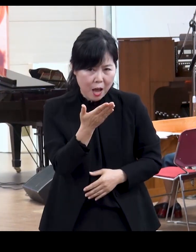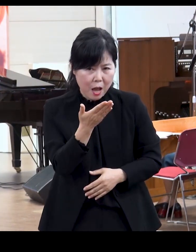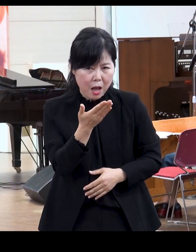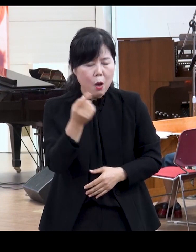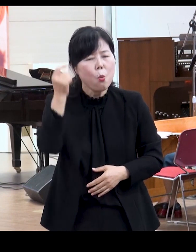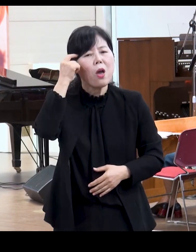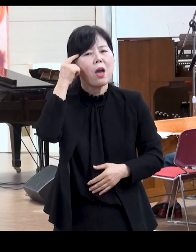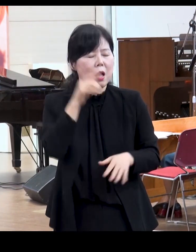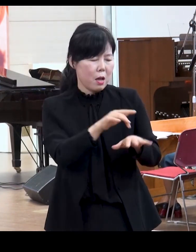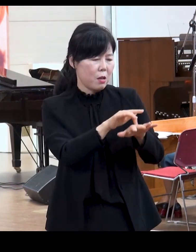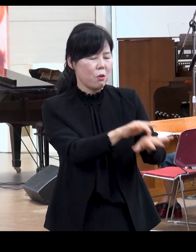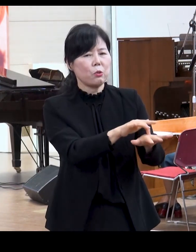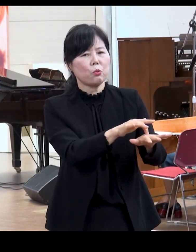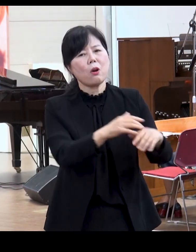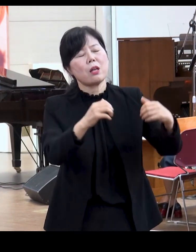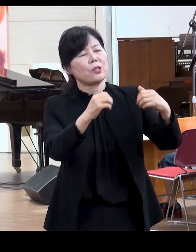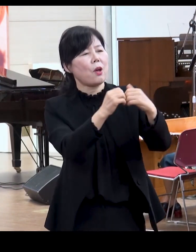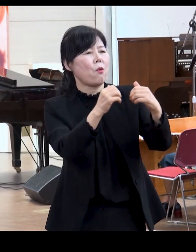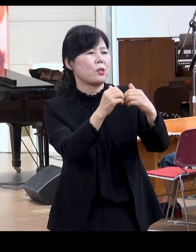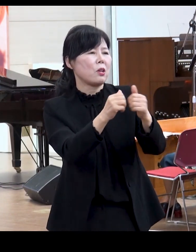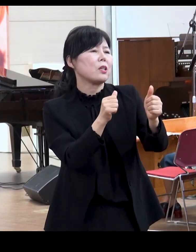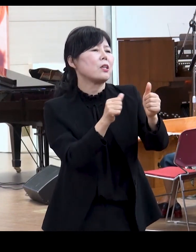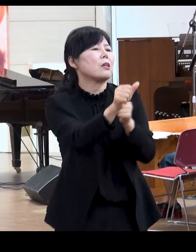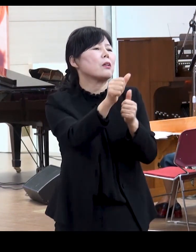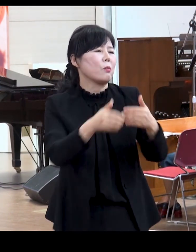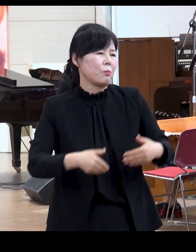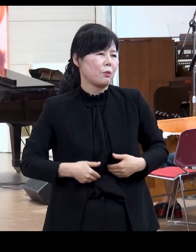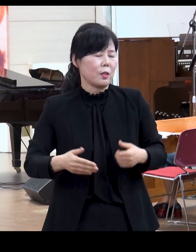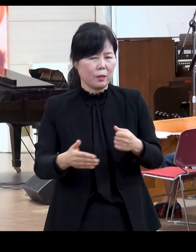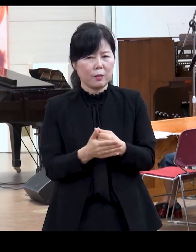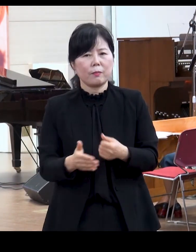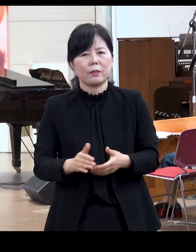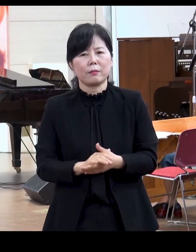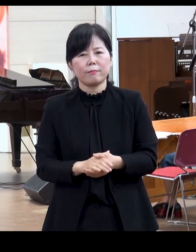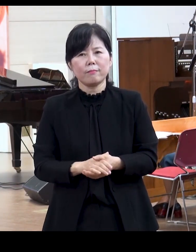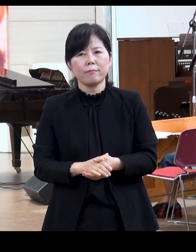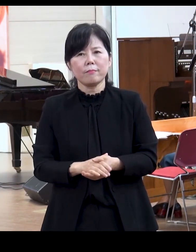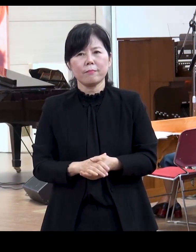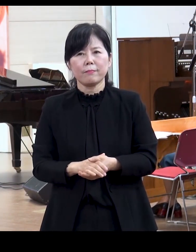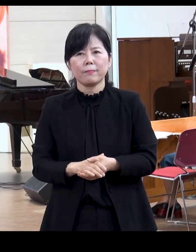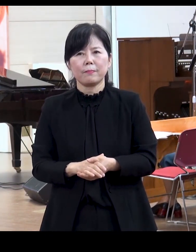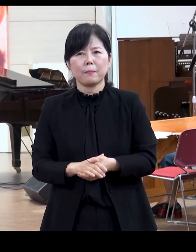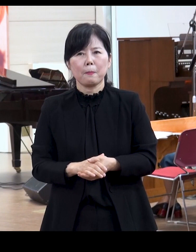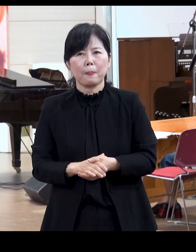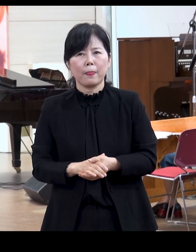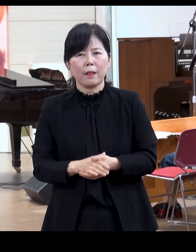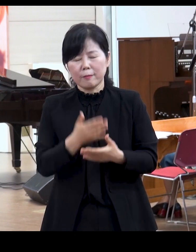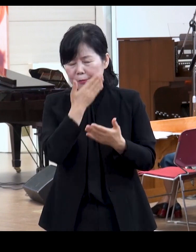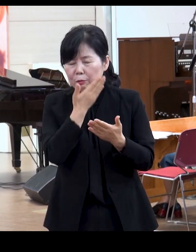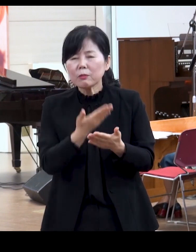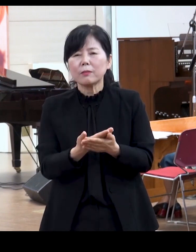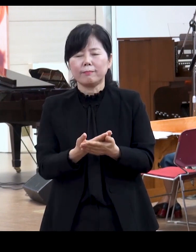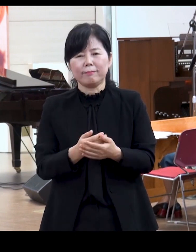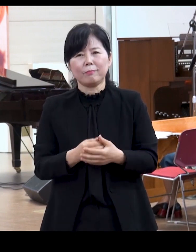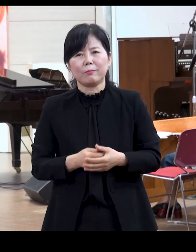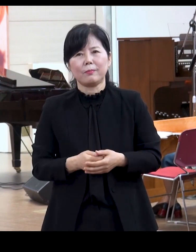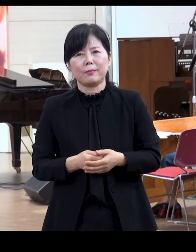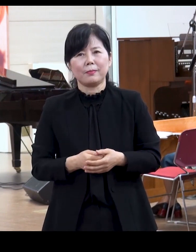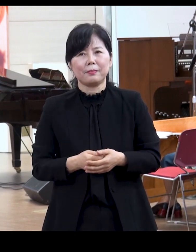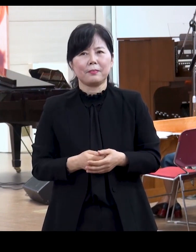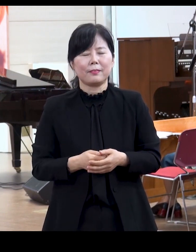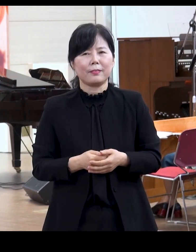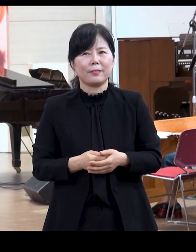왜? 싸움이니까. 싸워 이겨야 하는 거니까 말이죠. 이게 중요한 포인트. 이게 중요한 포인트.